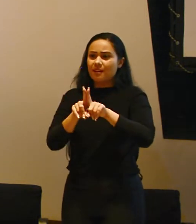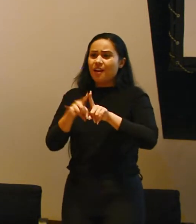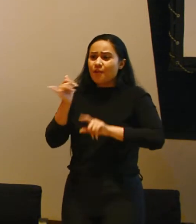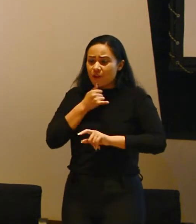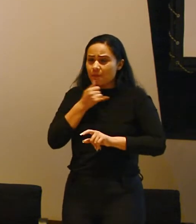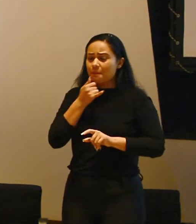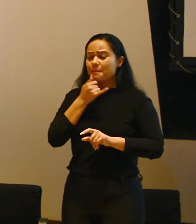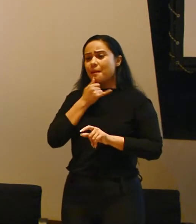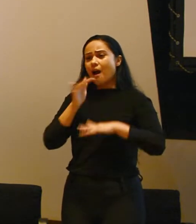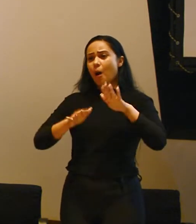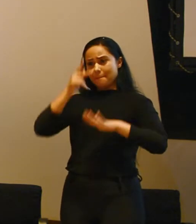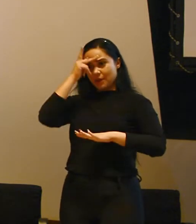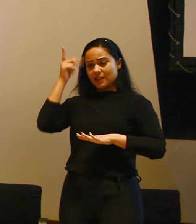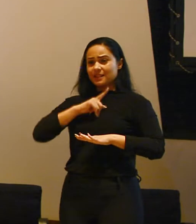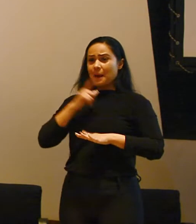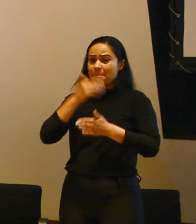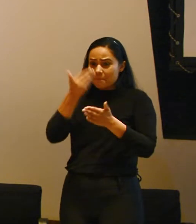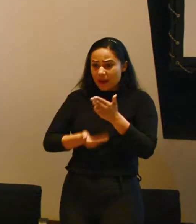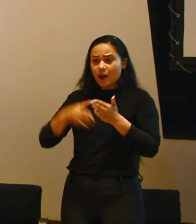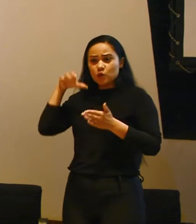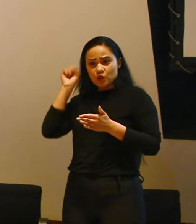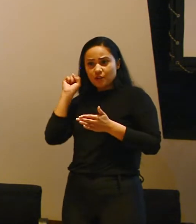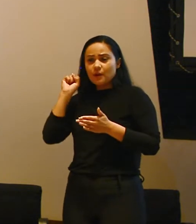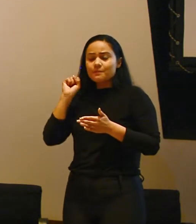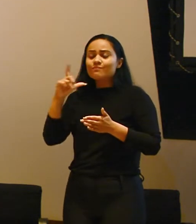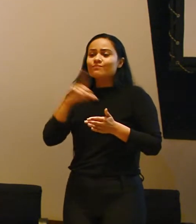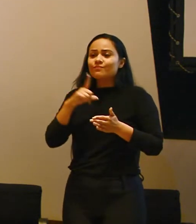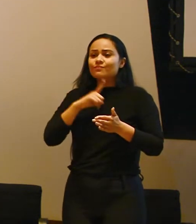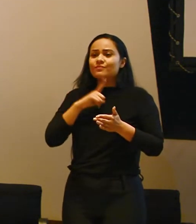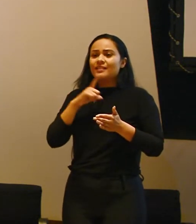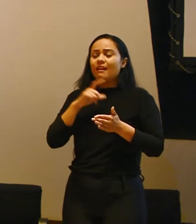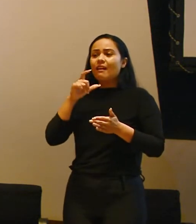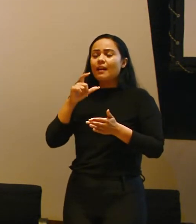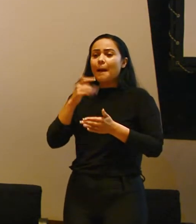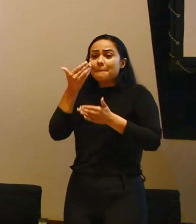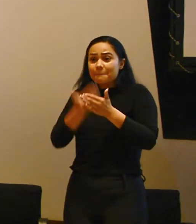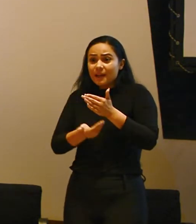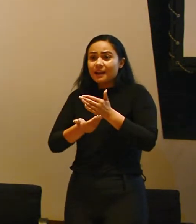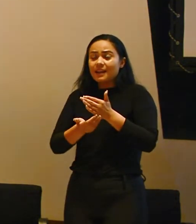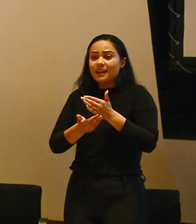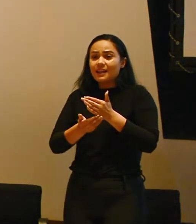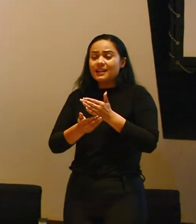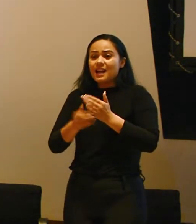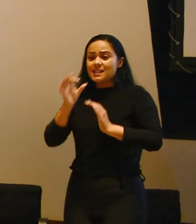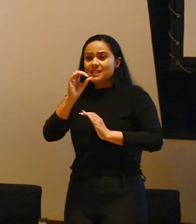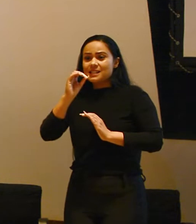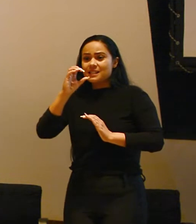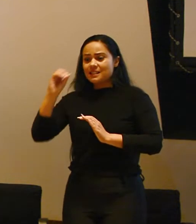algumas pessoas que têm perda auditiva, eles têm essa perda dessas células